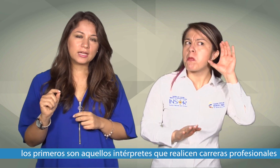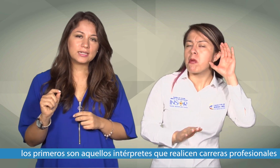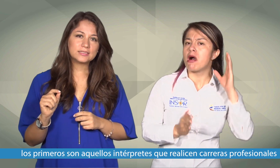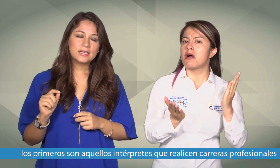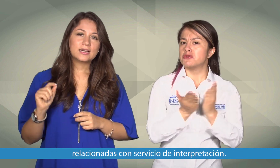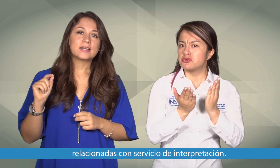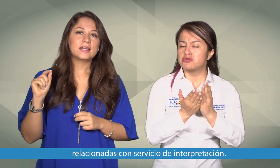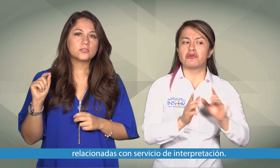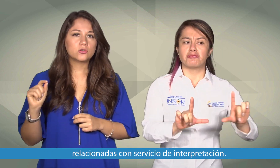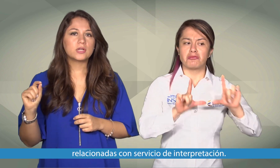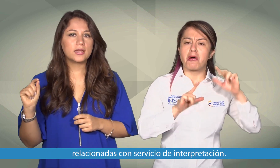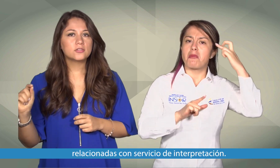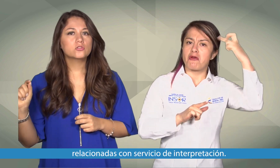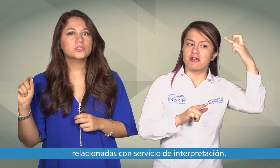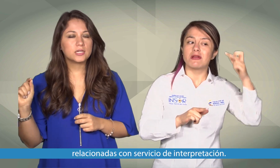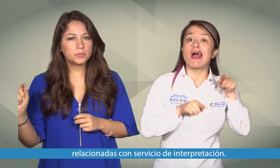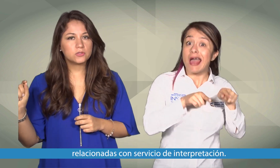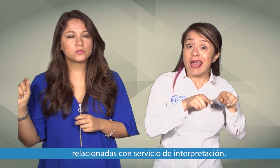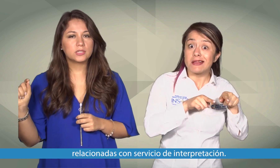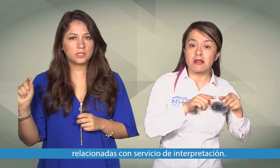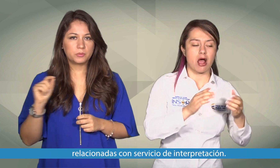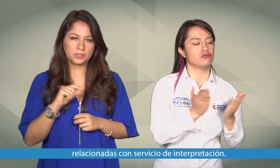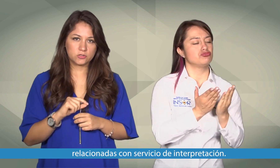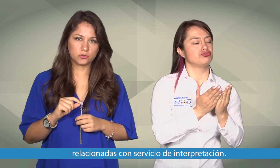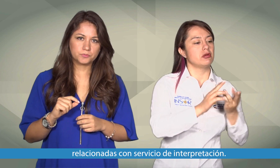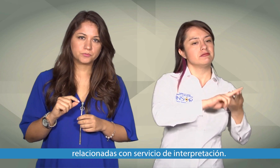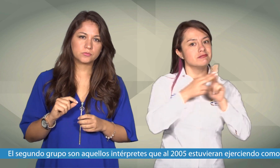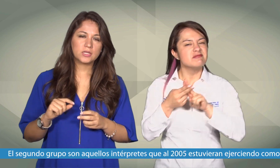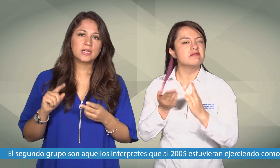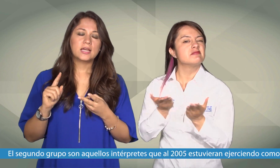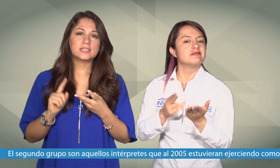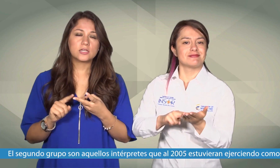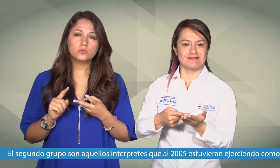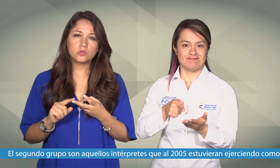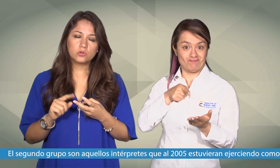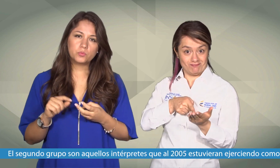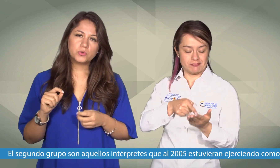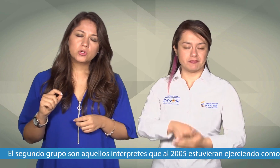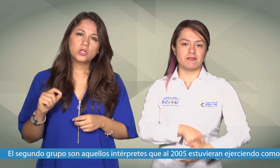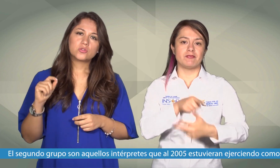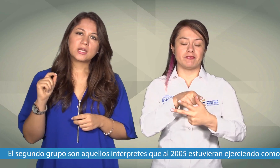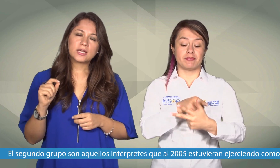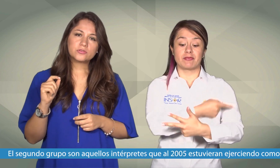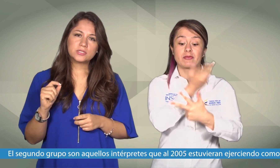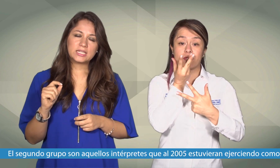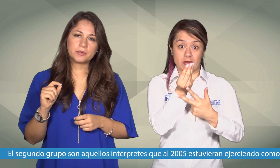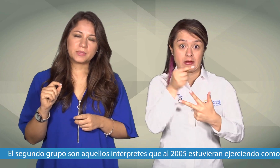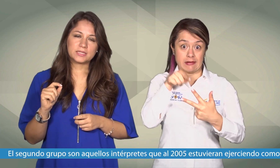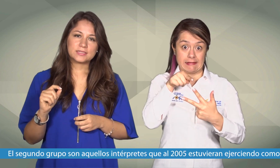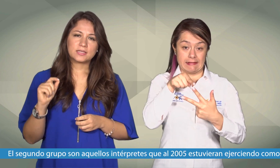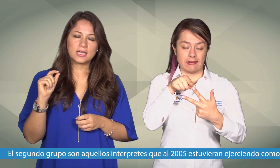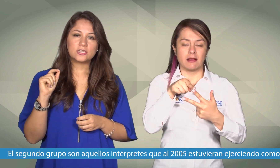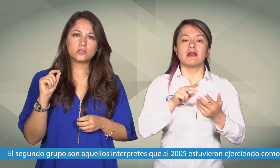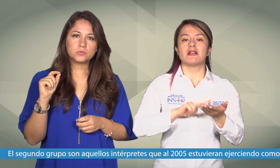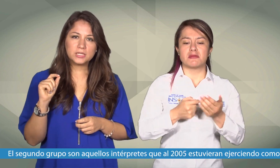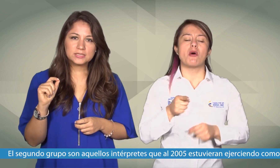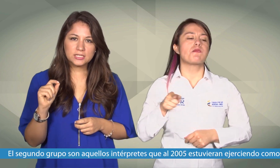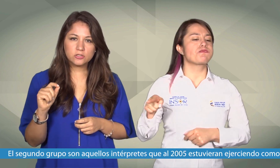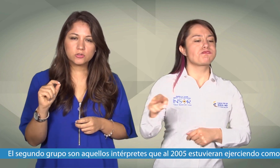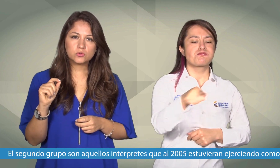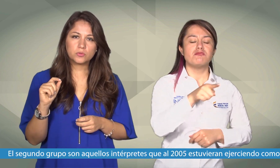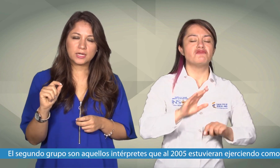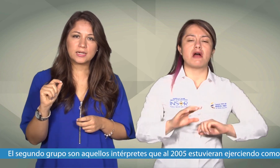profesionales relacionadas con servicios de interpretación. El segundo grupo son aquellos intérpretes que al